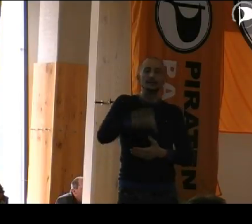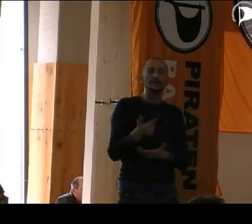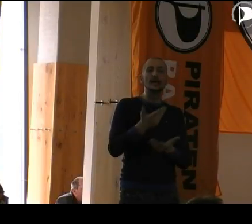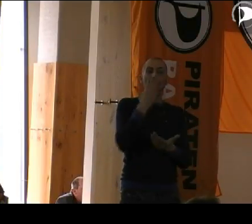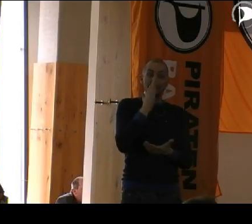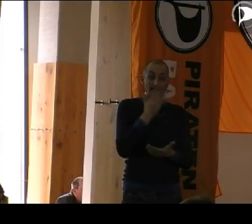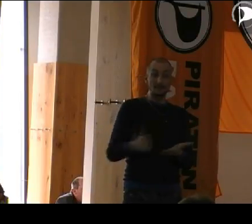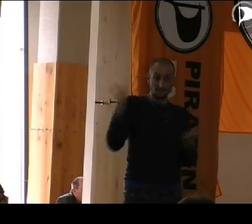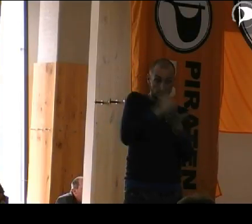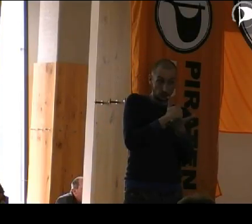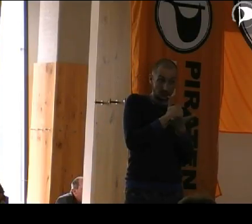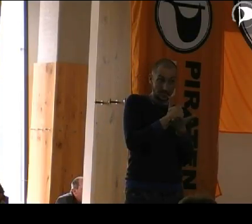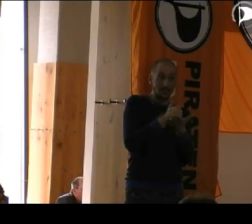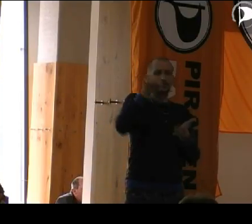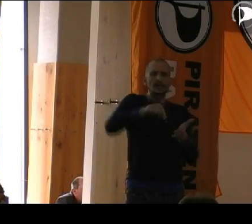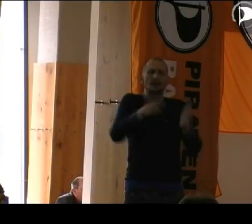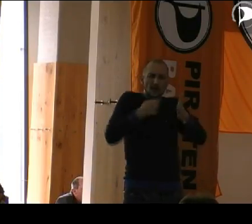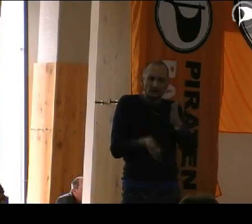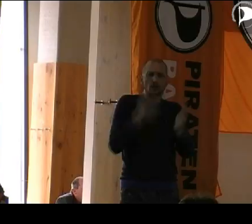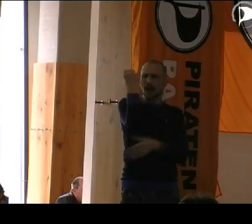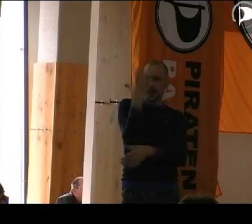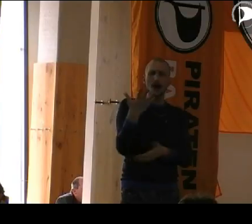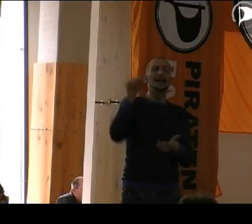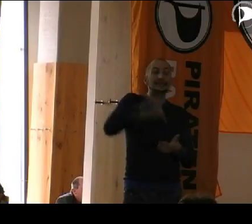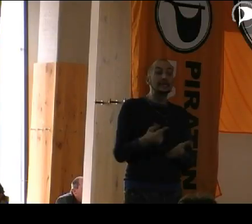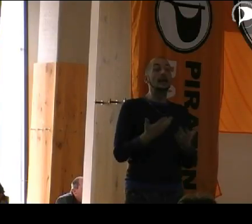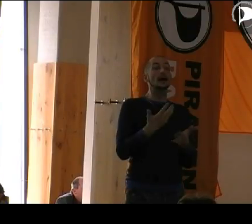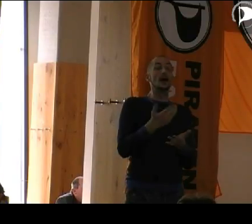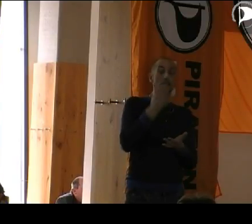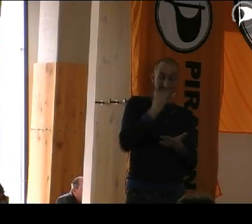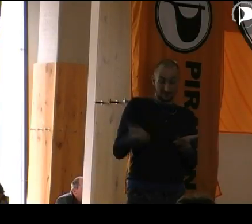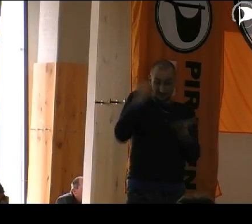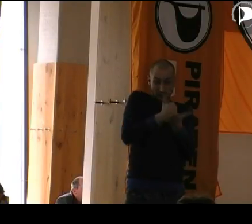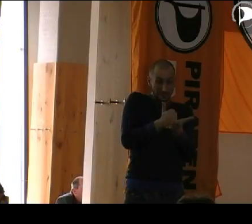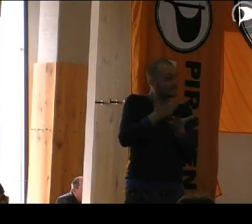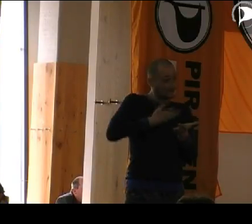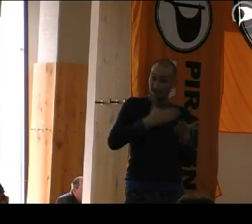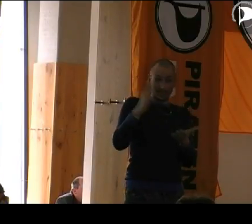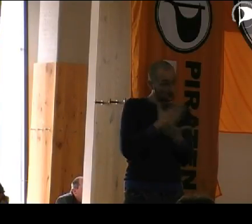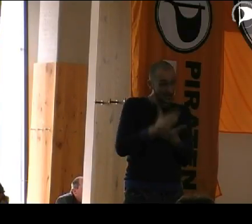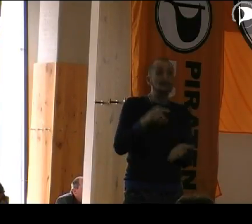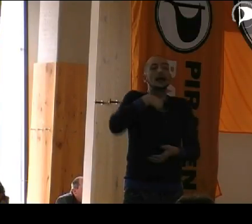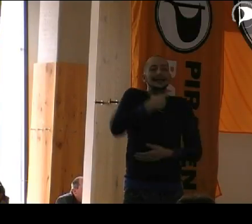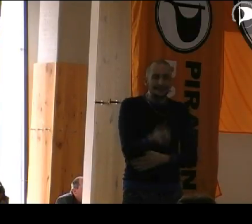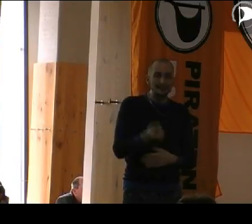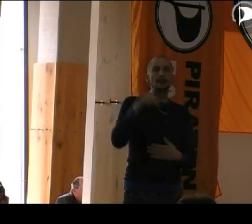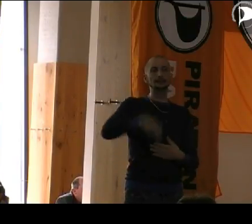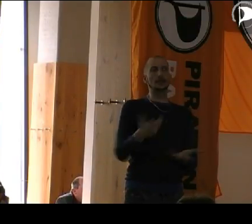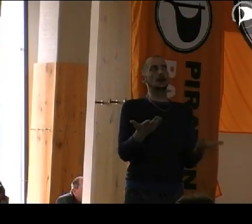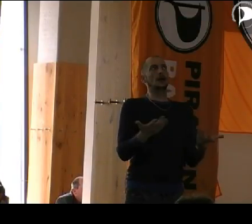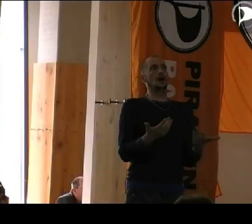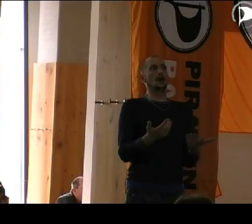ein vorstand es ist eine verantwortung ganz klar und wenn er vorstellt entscheidung nicht treffen will und dann muss man sich auch ehrlich gesagt